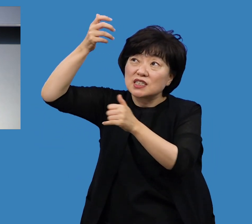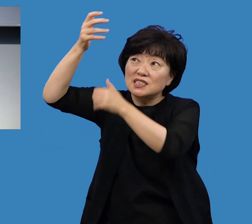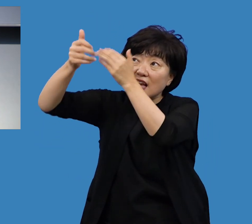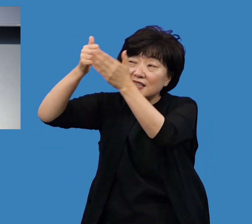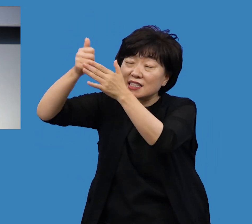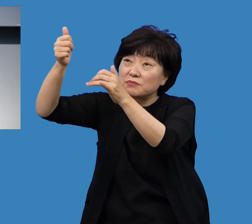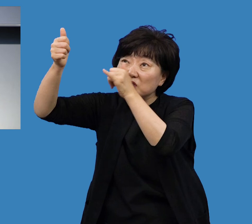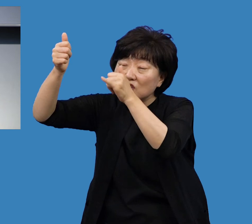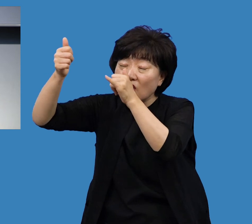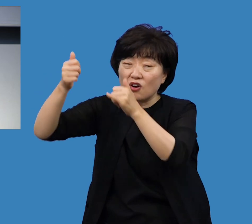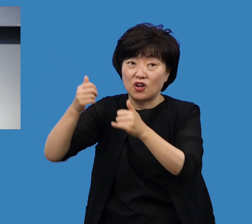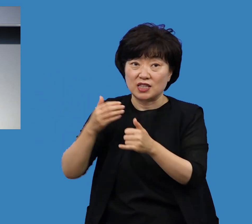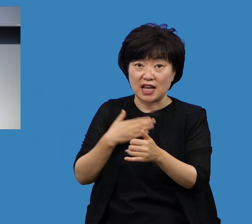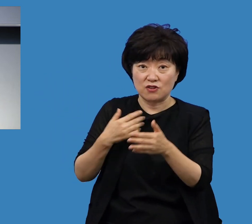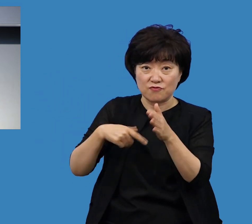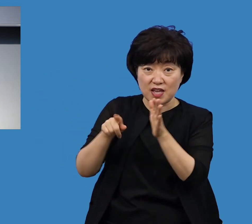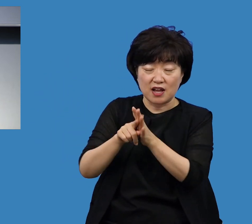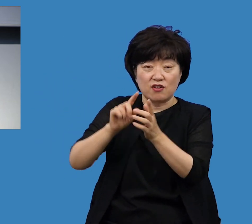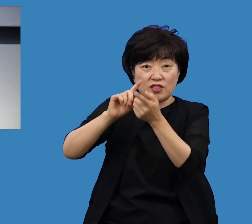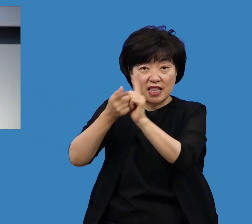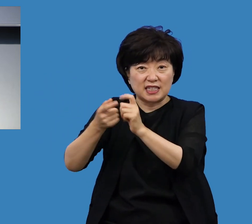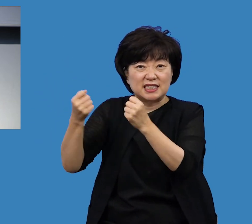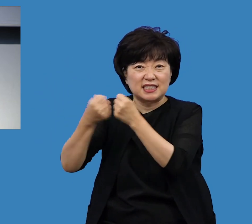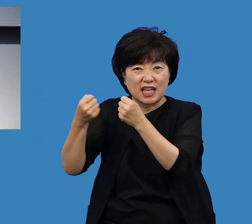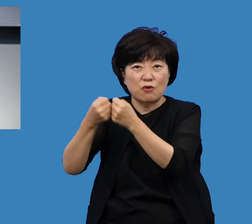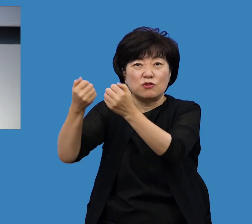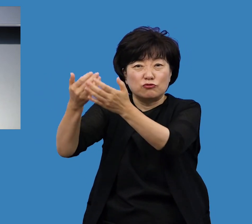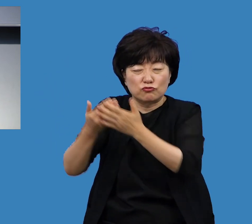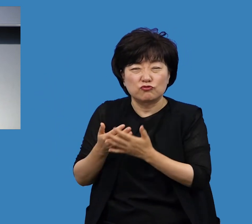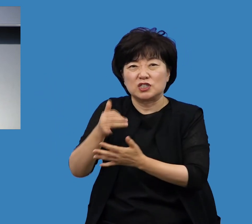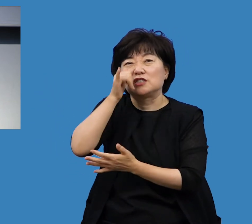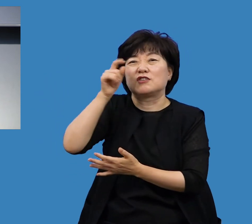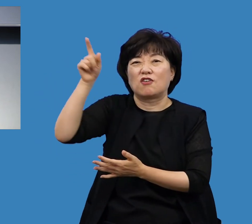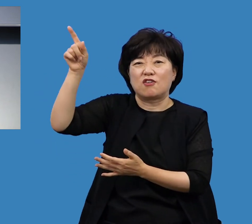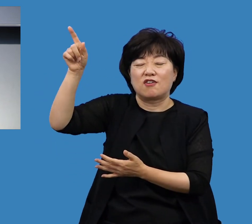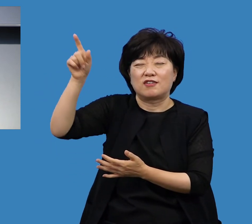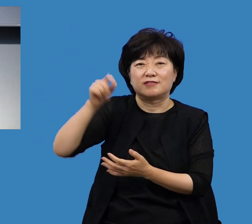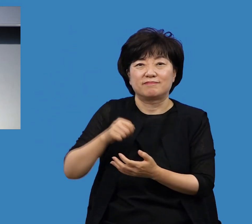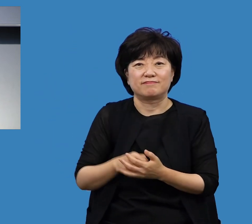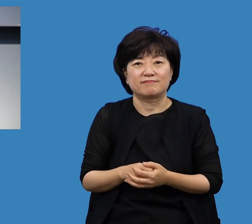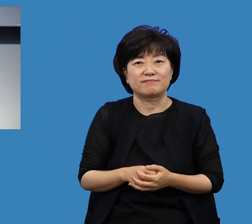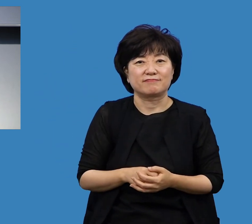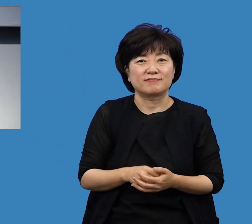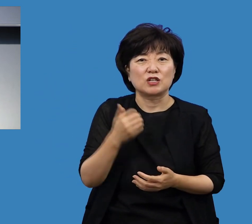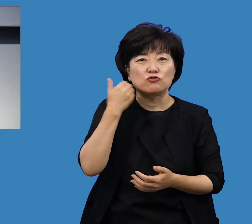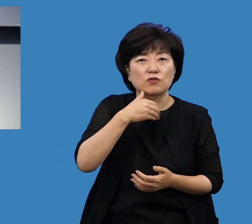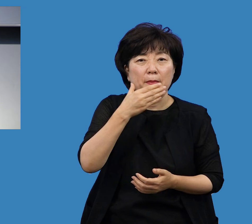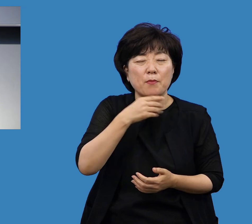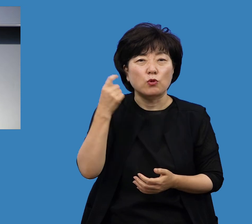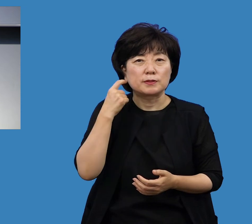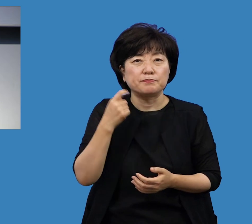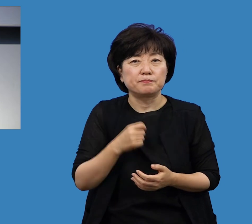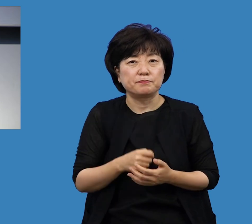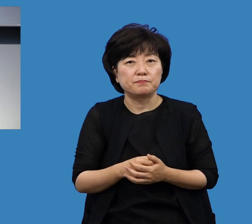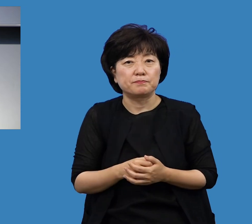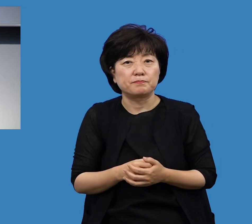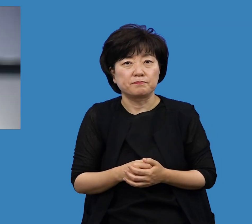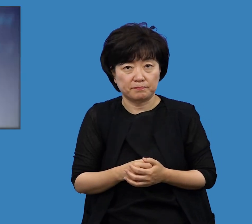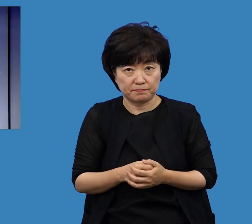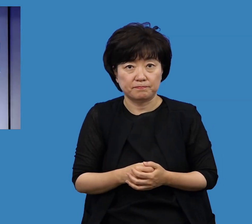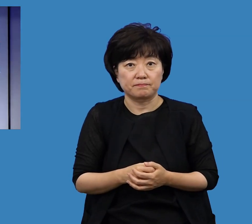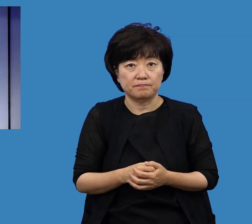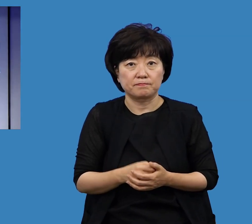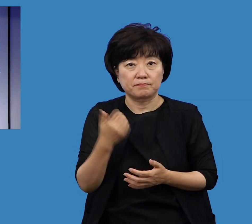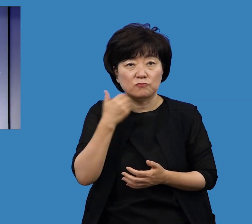우리를 위해서 대신 싸우시는 분이 있다는 거예요. 자, 이렇게 얘기합니다. 누가복음 2구절 읽고 우리 기도합시다.